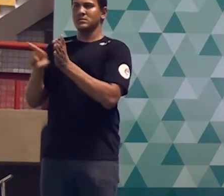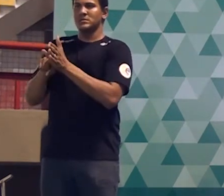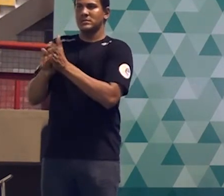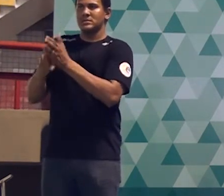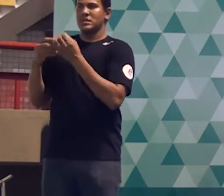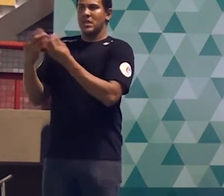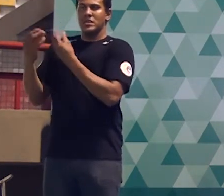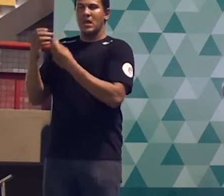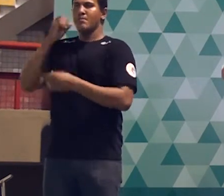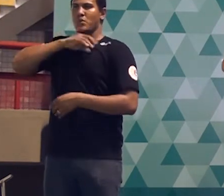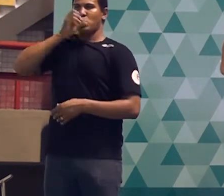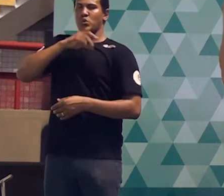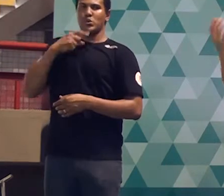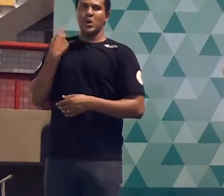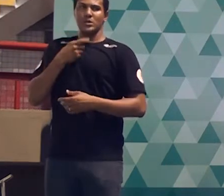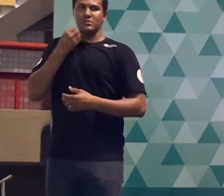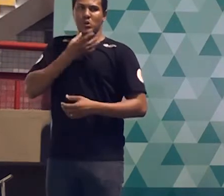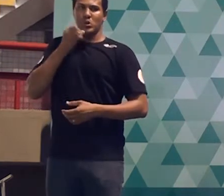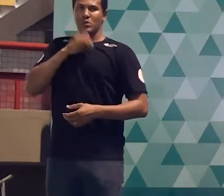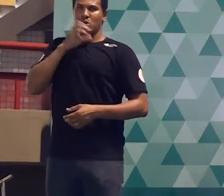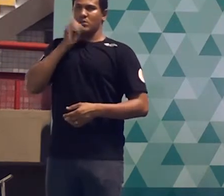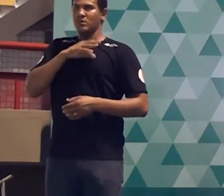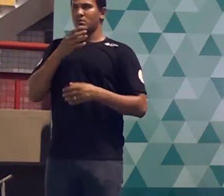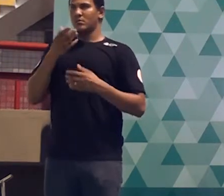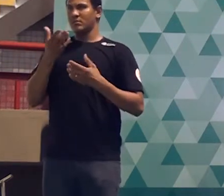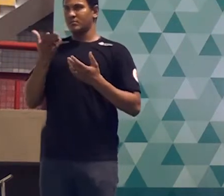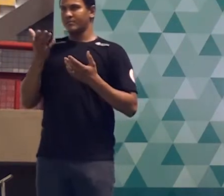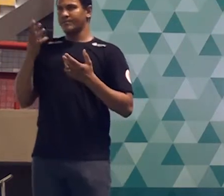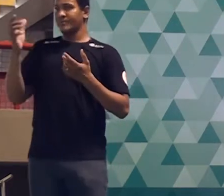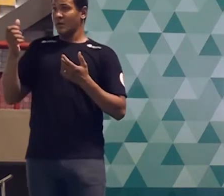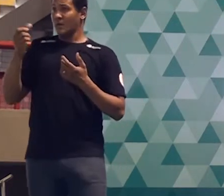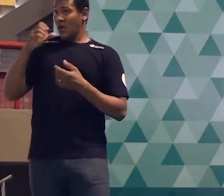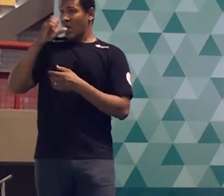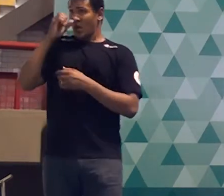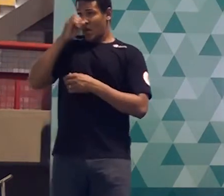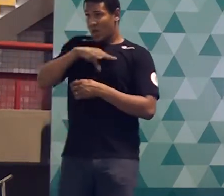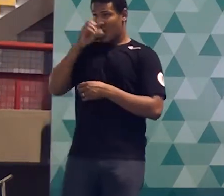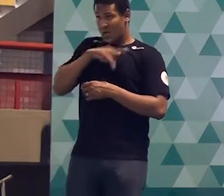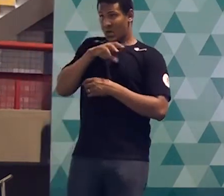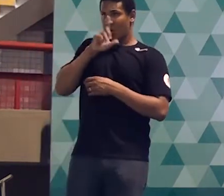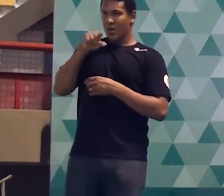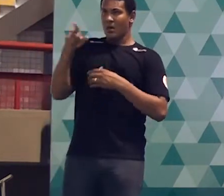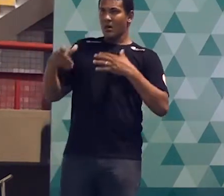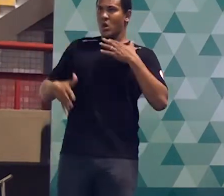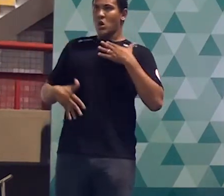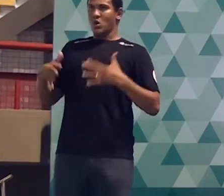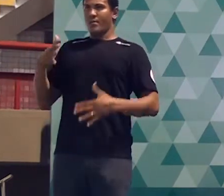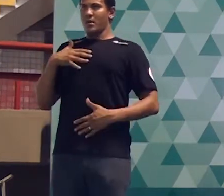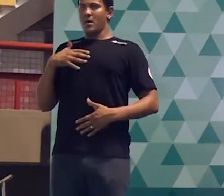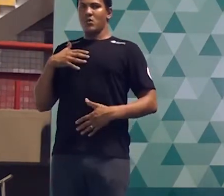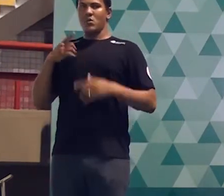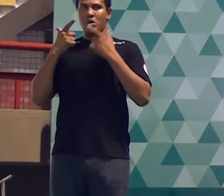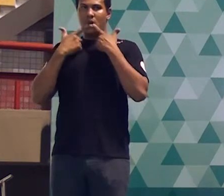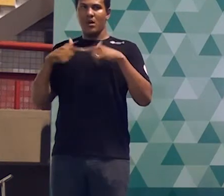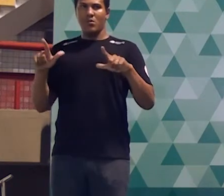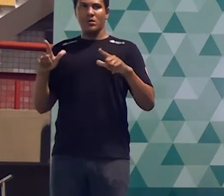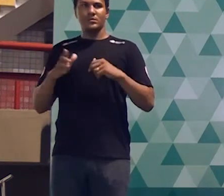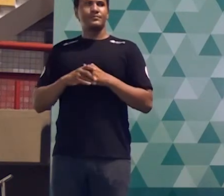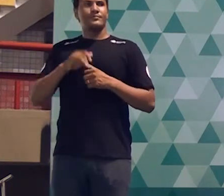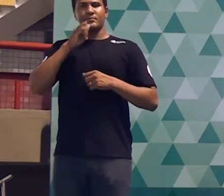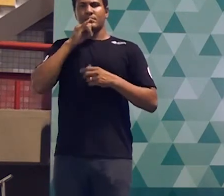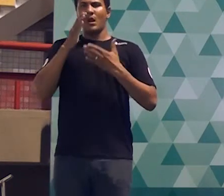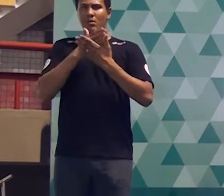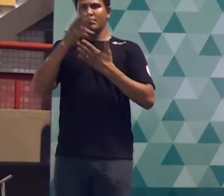coice, explicando de uma forma gostosa, esse coice é a linguagem corporal. Tem gente que é